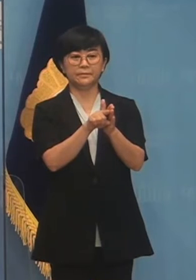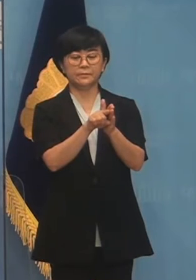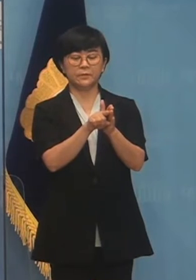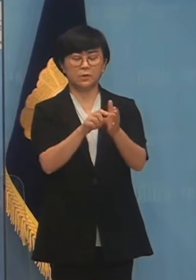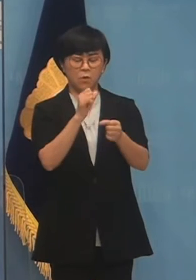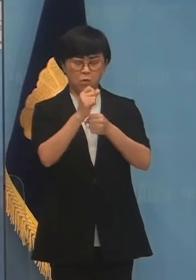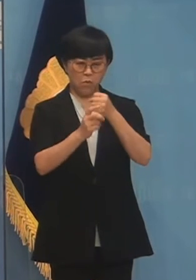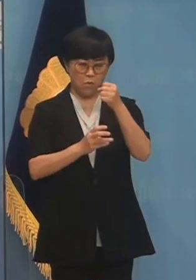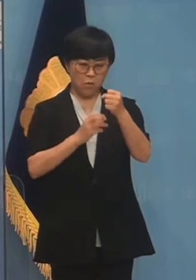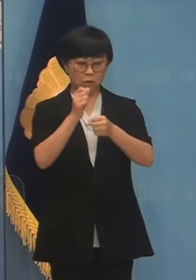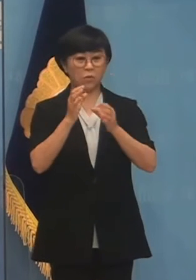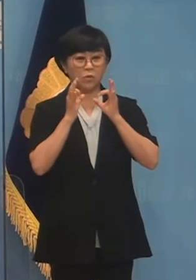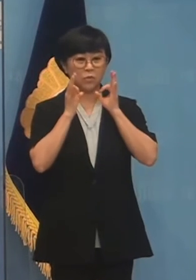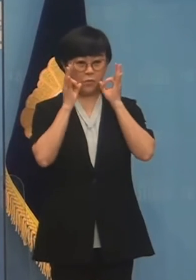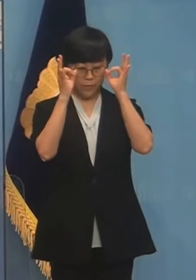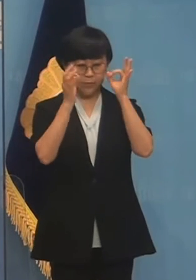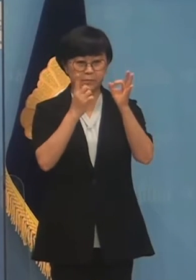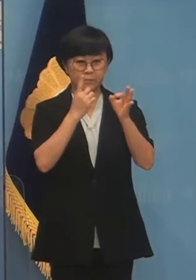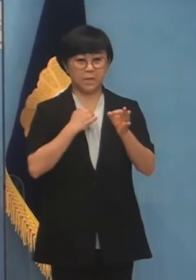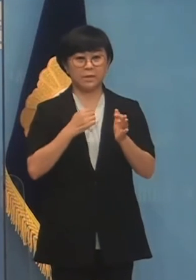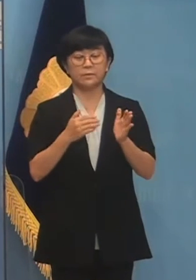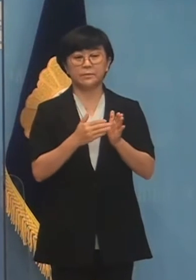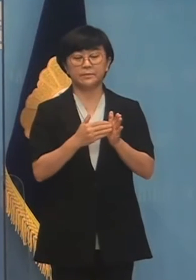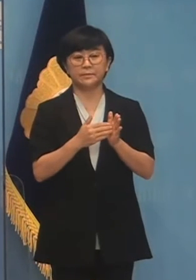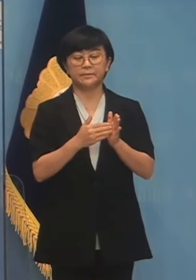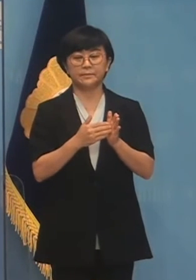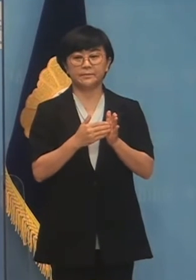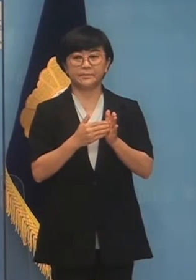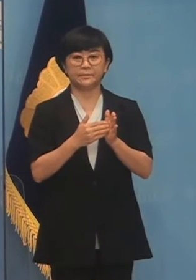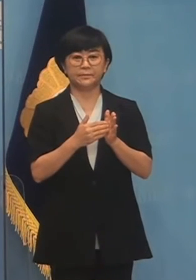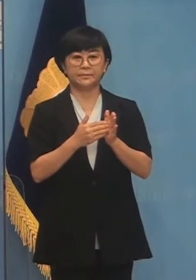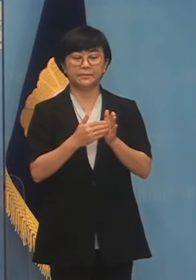수십 년간 노력을 해왔습니다.